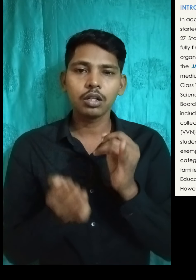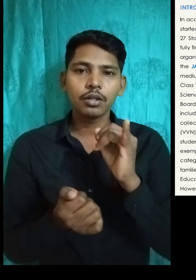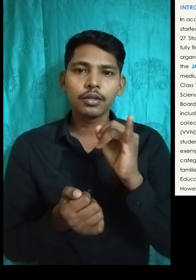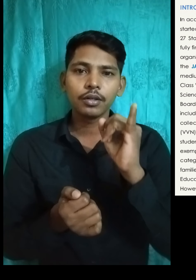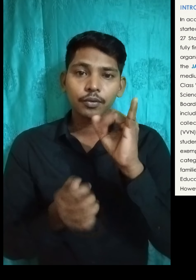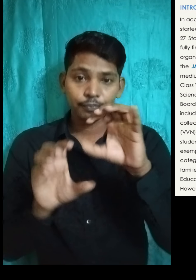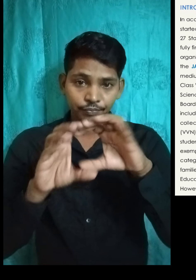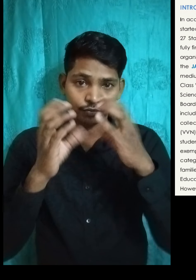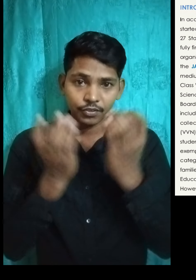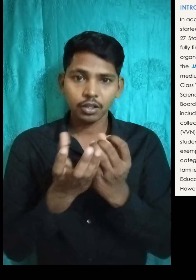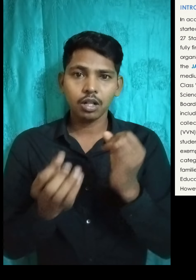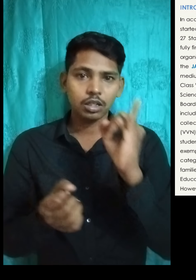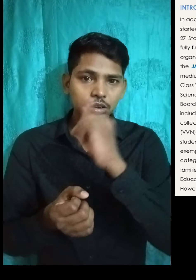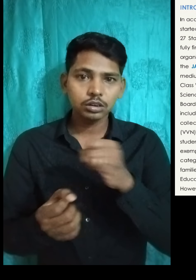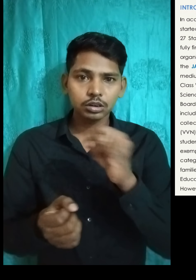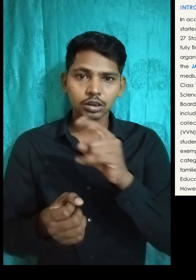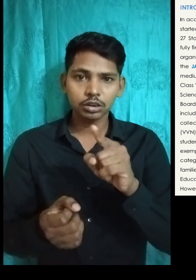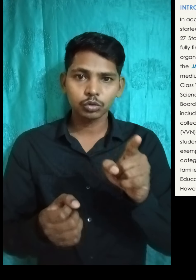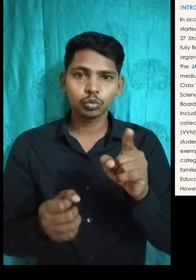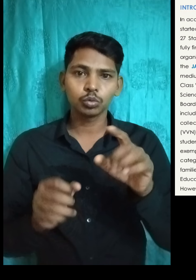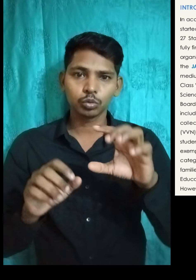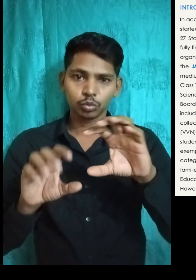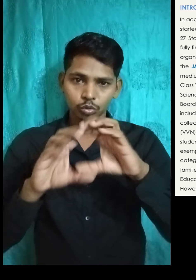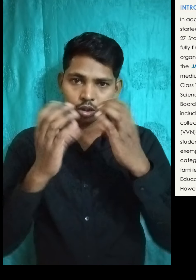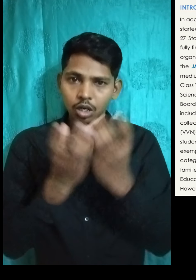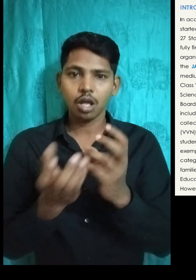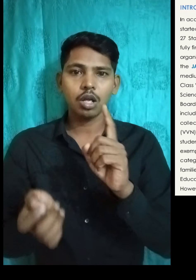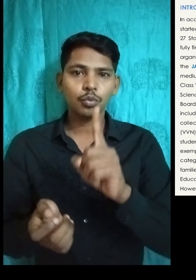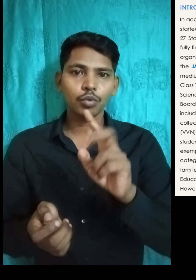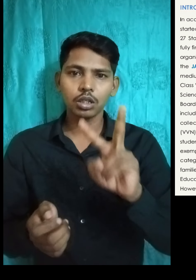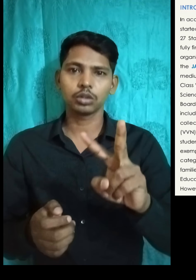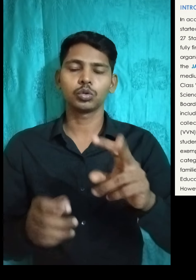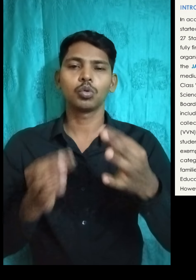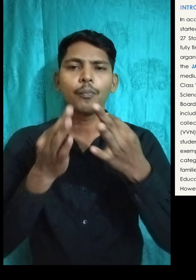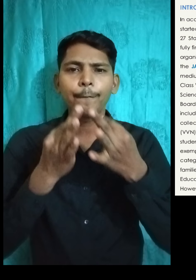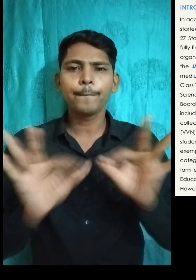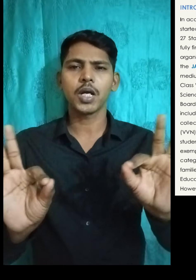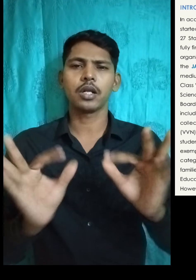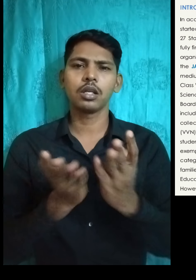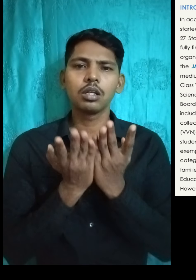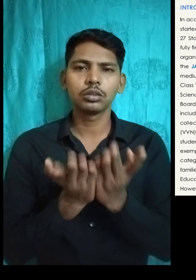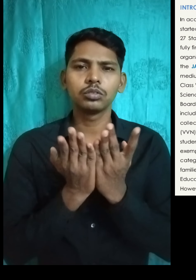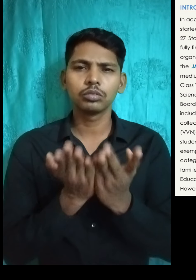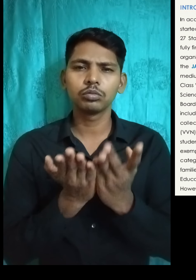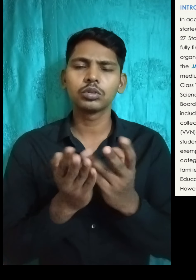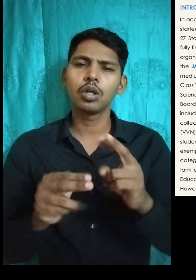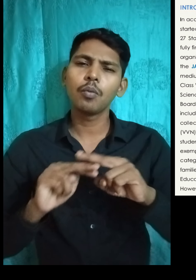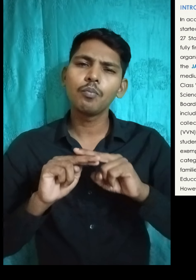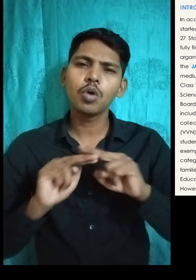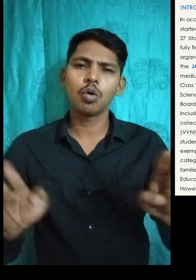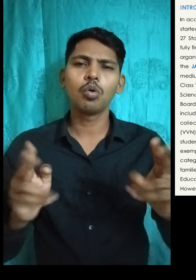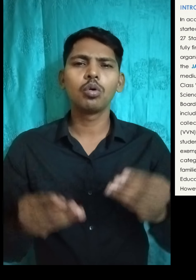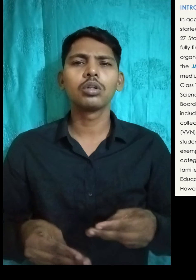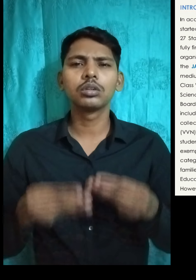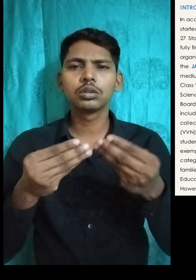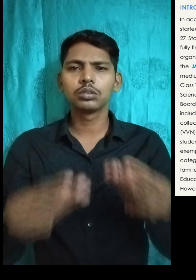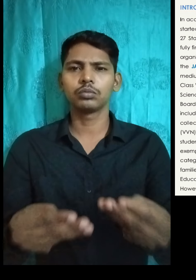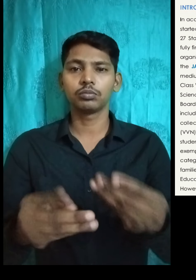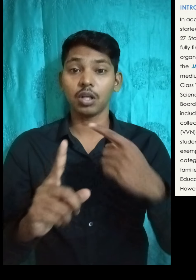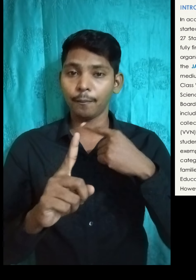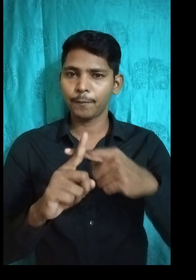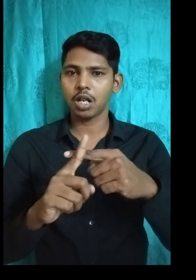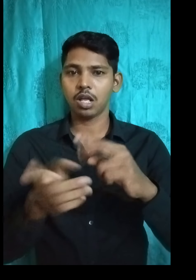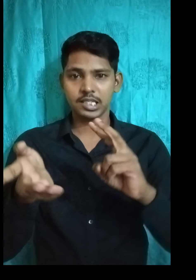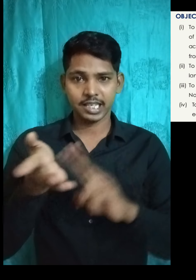6 से लेकर क्लास 12 तक बिल्कुल निःशुल्क शिक्षा आपको प्रदान की जाएगी। साथ ही साथ NCC, स्काउट